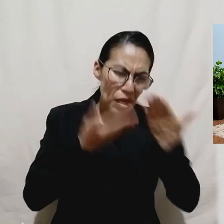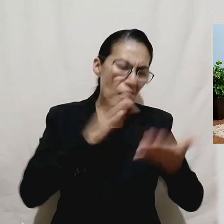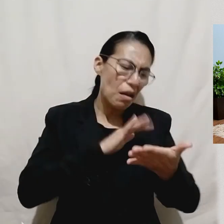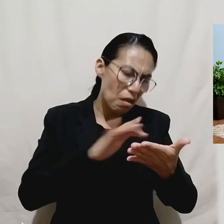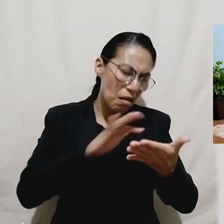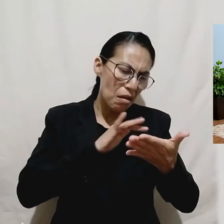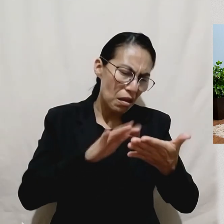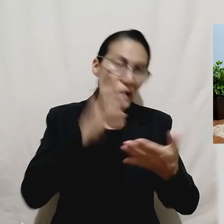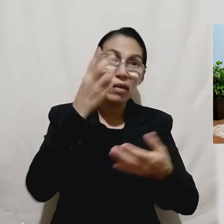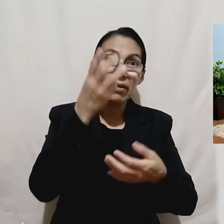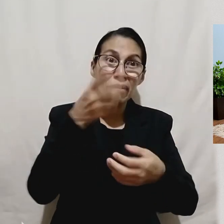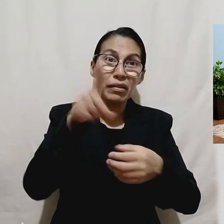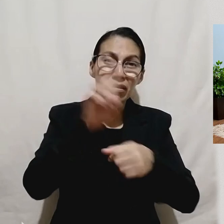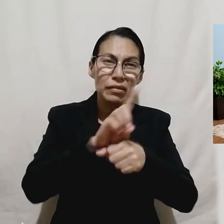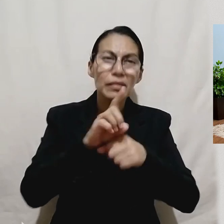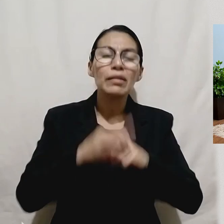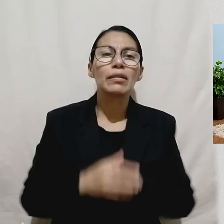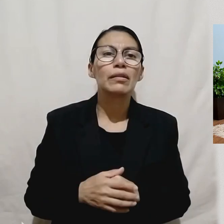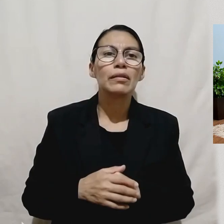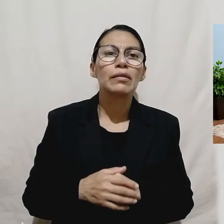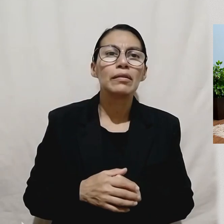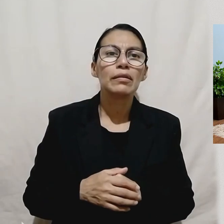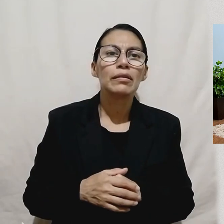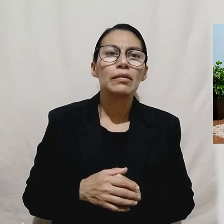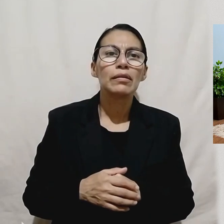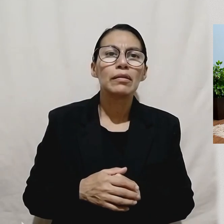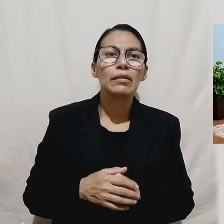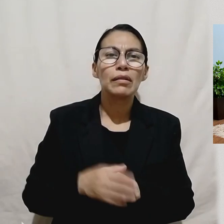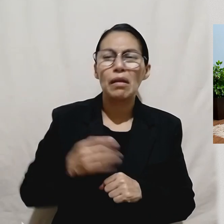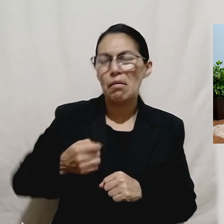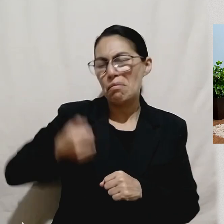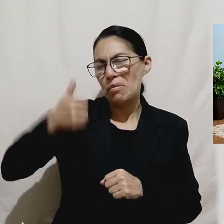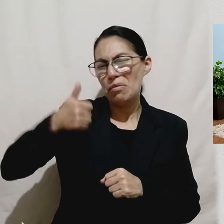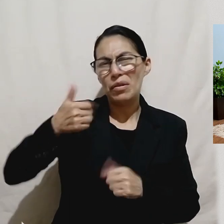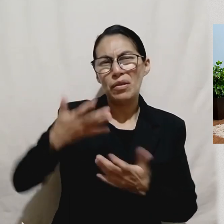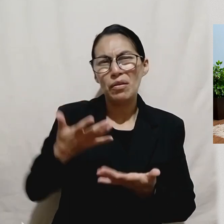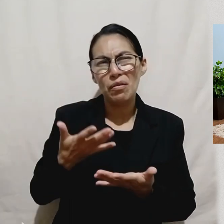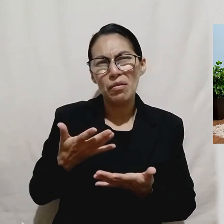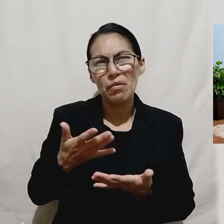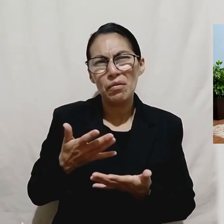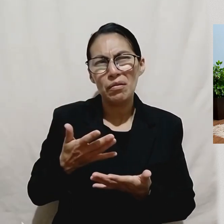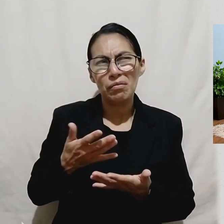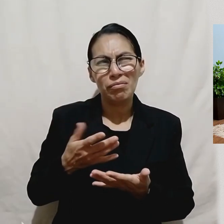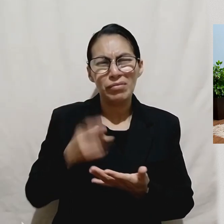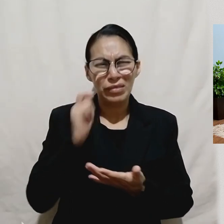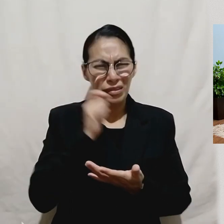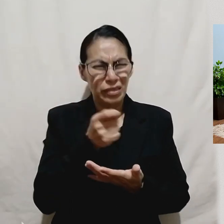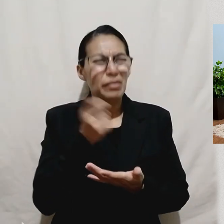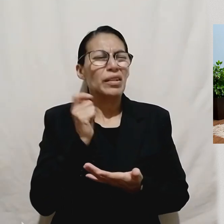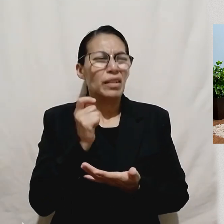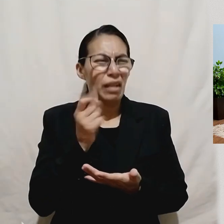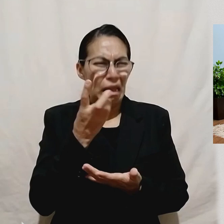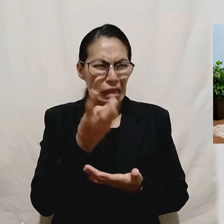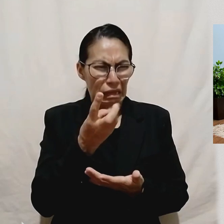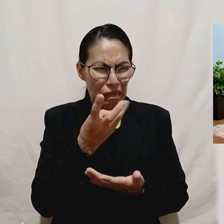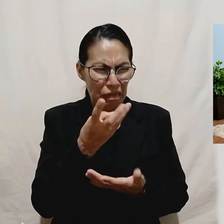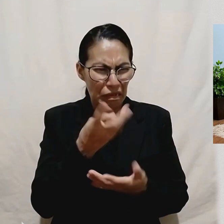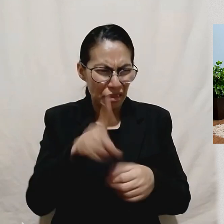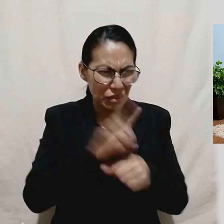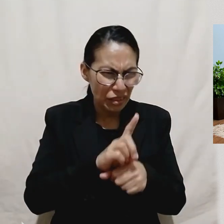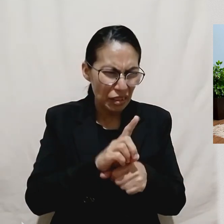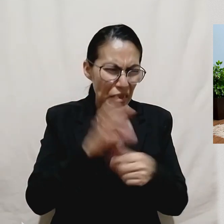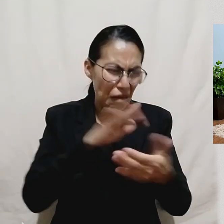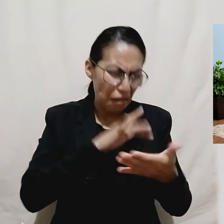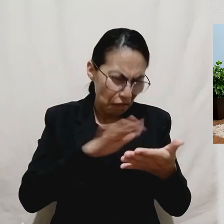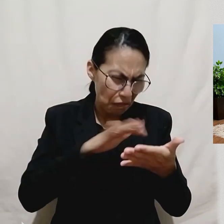constantemente durante tres días al principio parecía ser o sea así como que que voy a hacer tres días solamente leyendo